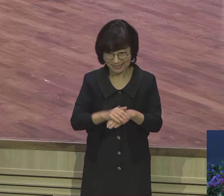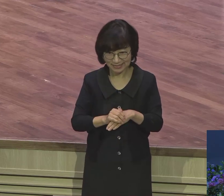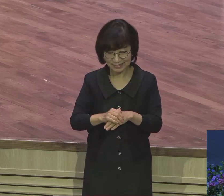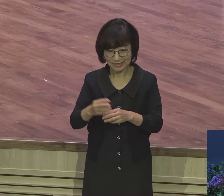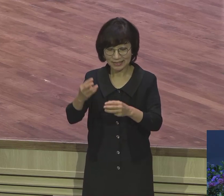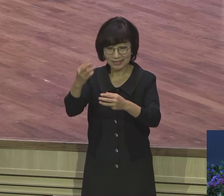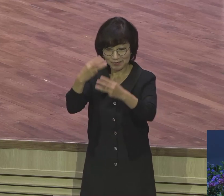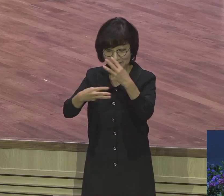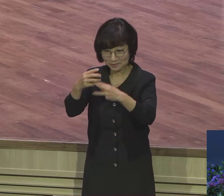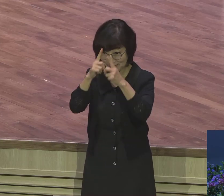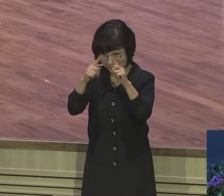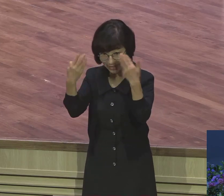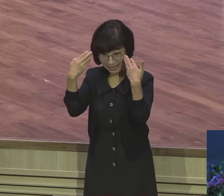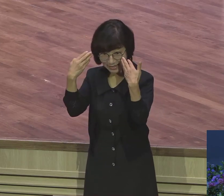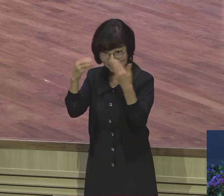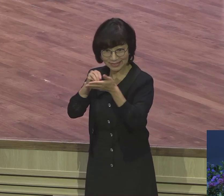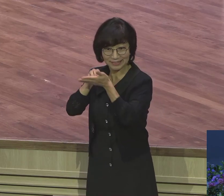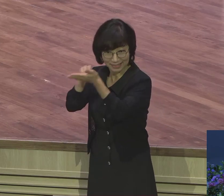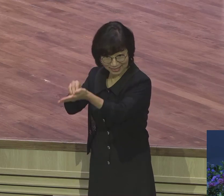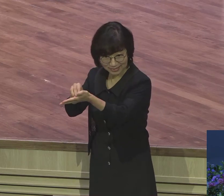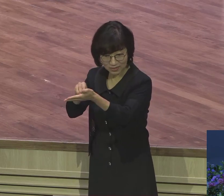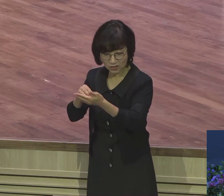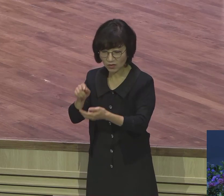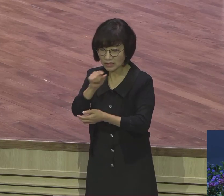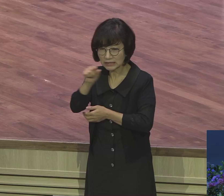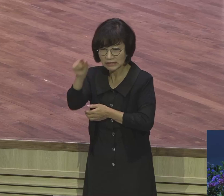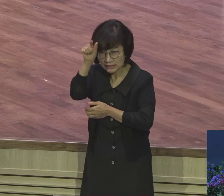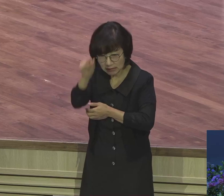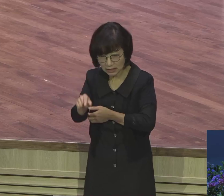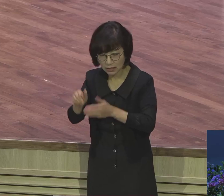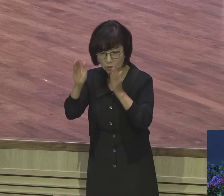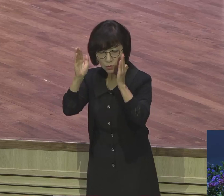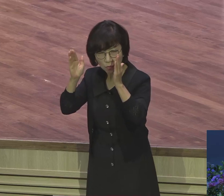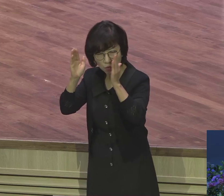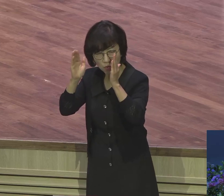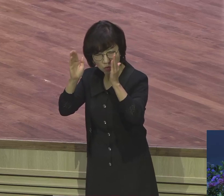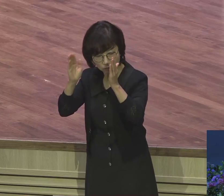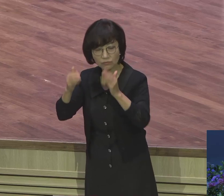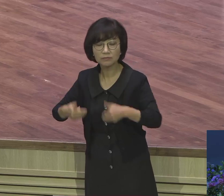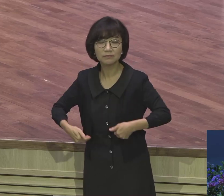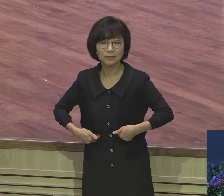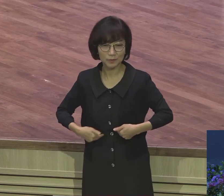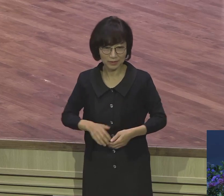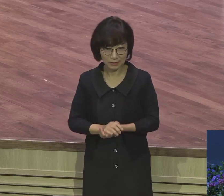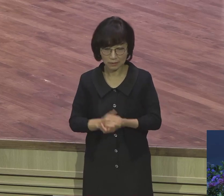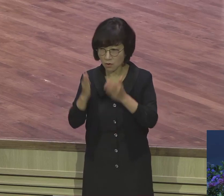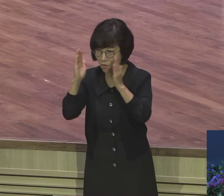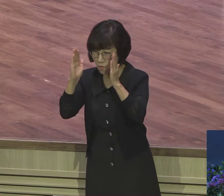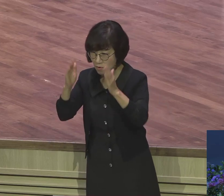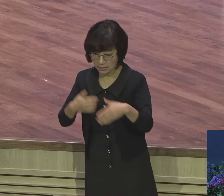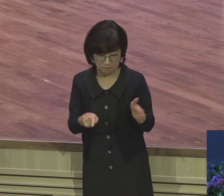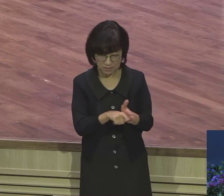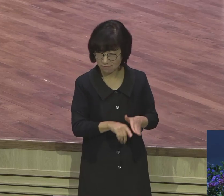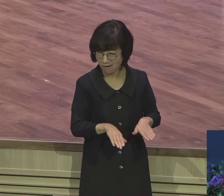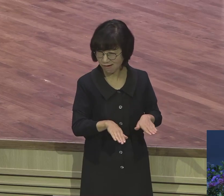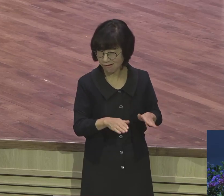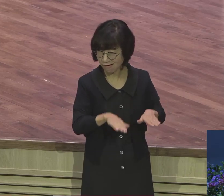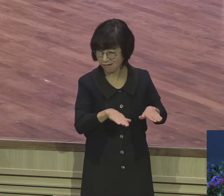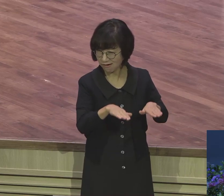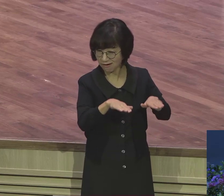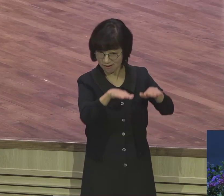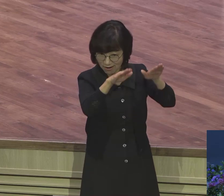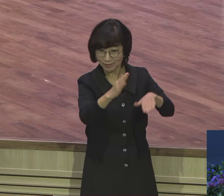공부 자꾸 배워야 돼요. 자꾸 배우면서 내가 성장해 가면서 가는 것 만큼 내 믿음 만큼 하나님 현장을 주시는 거예요.